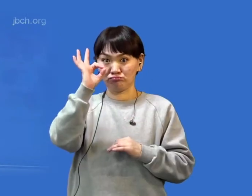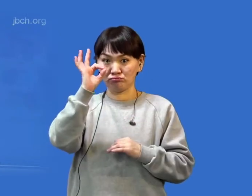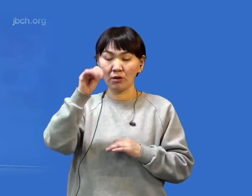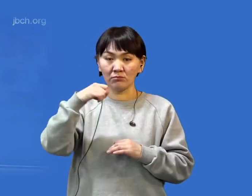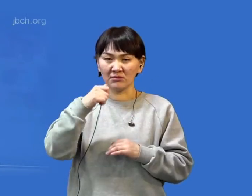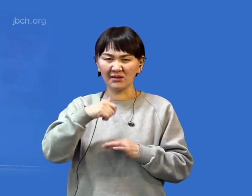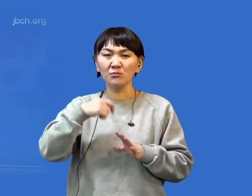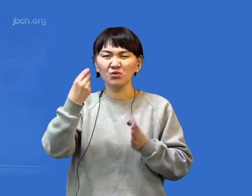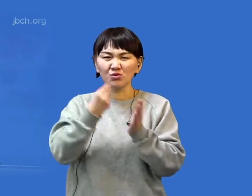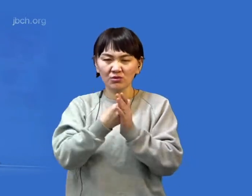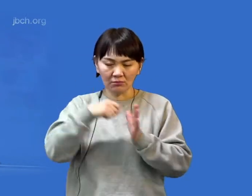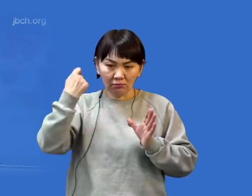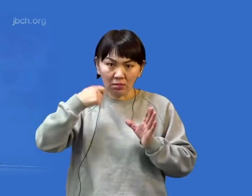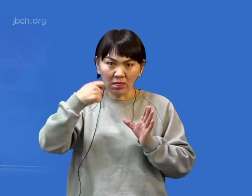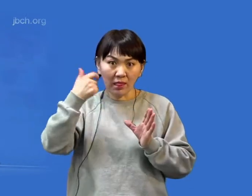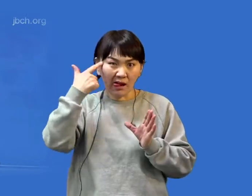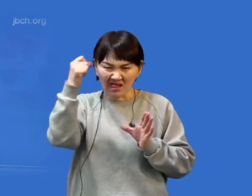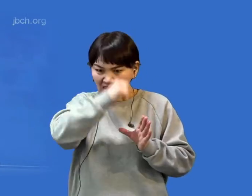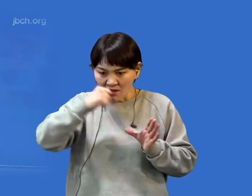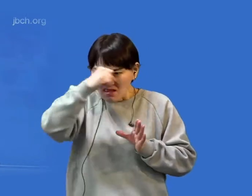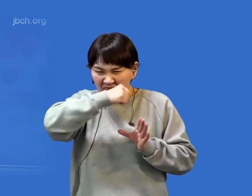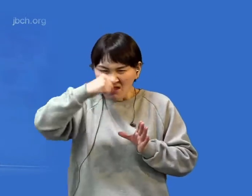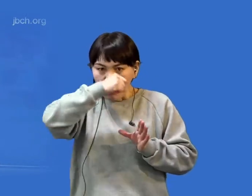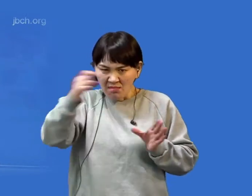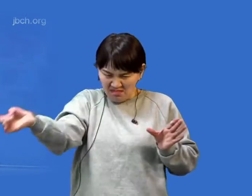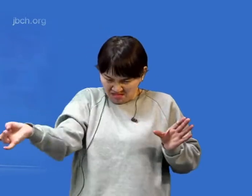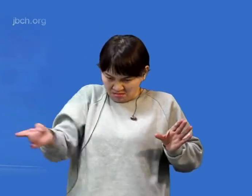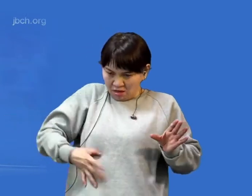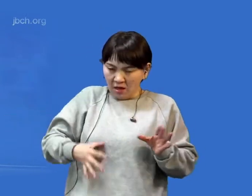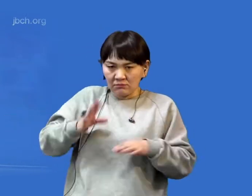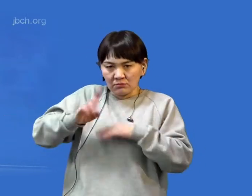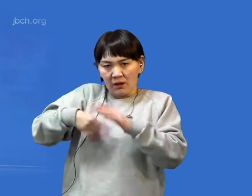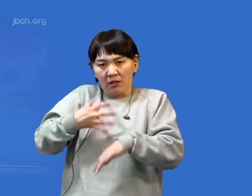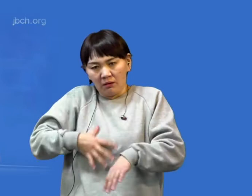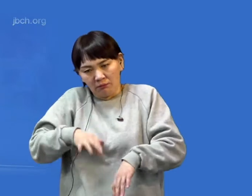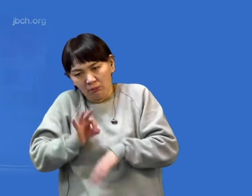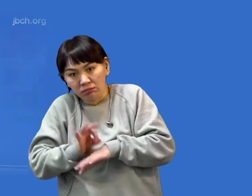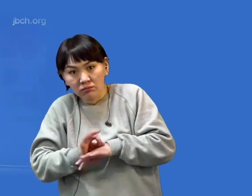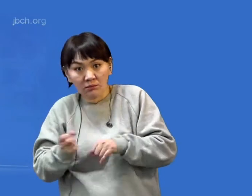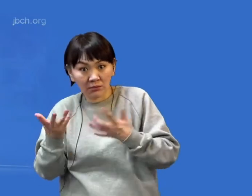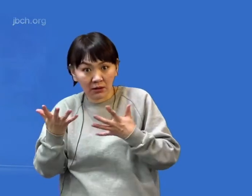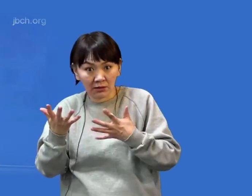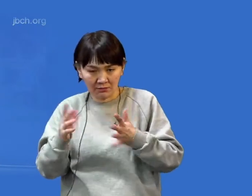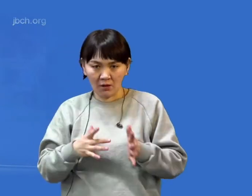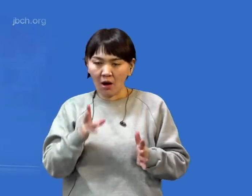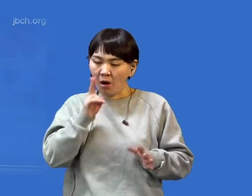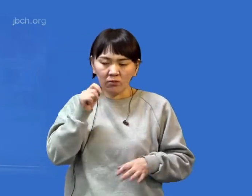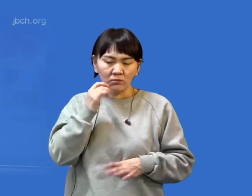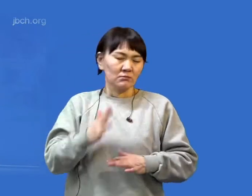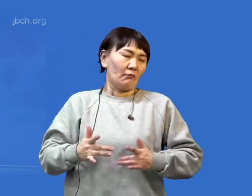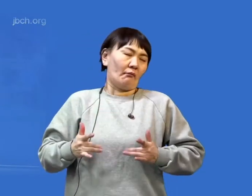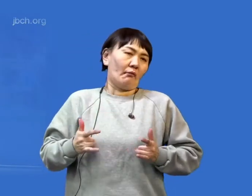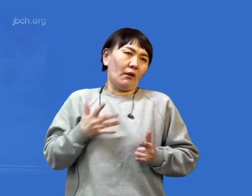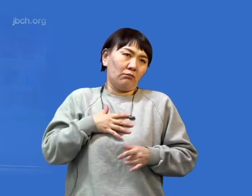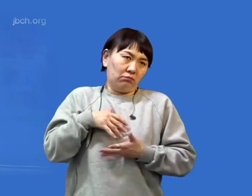хидэрхий идэхгүй байх юм бол тийм ээ. Бас өвчин тусна. Инхлэр чинь хооронд маш тохиромжтой. Бүхэл зүйл тийм байдаг шүү дээ. Дасгал